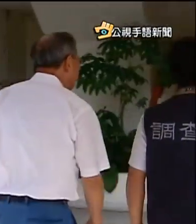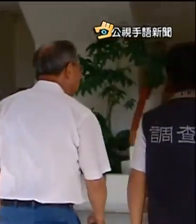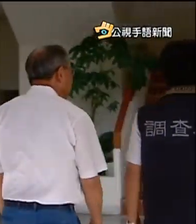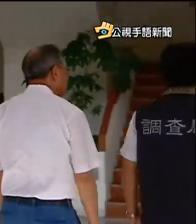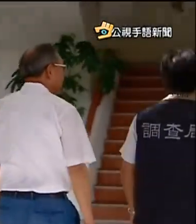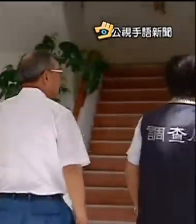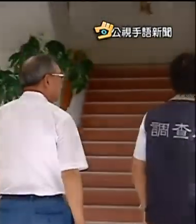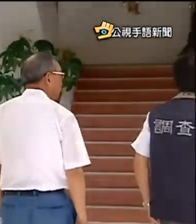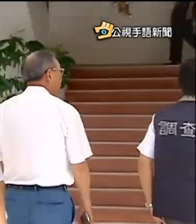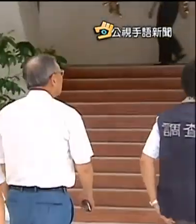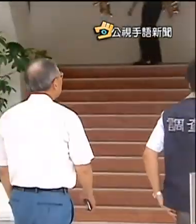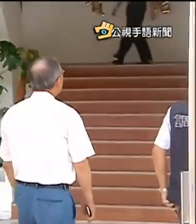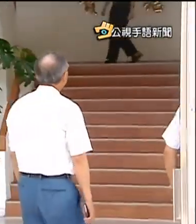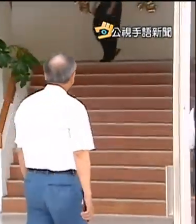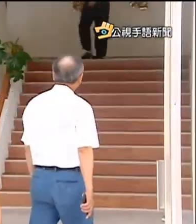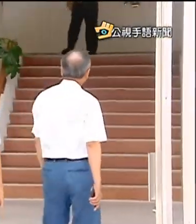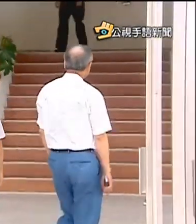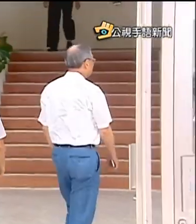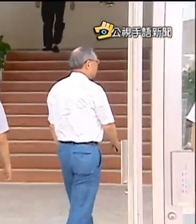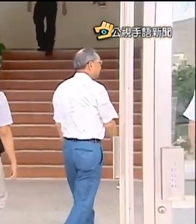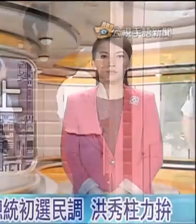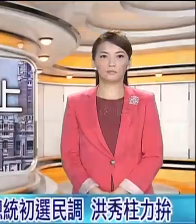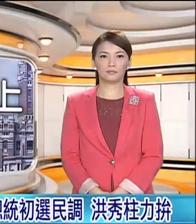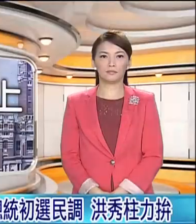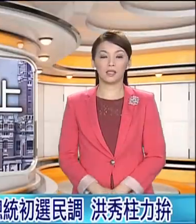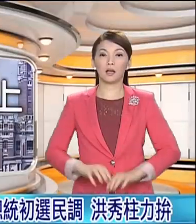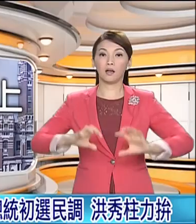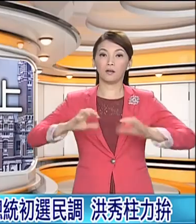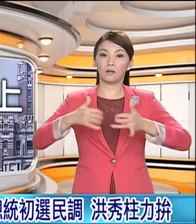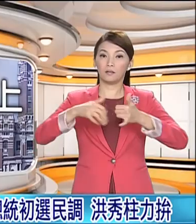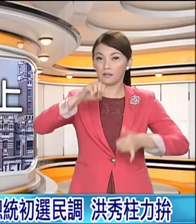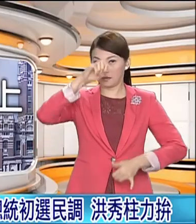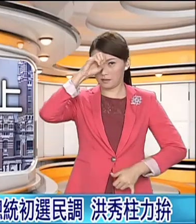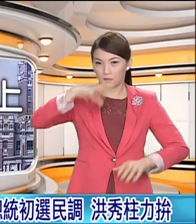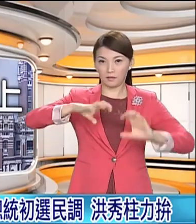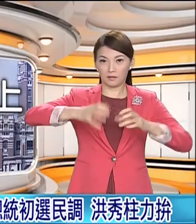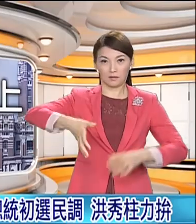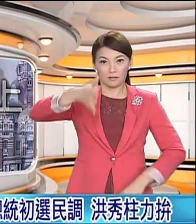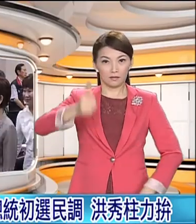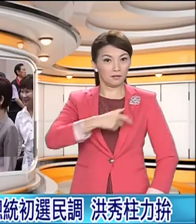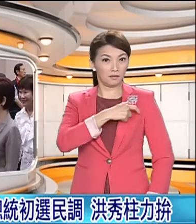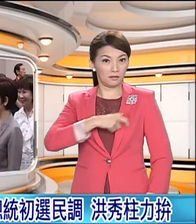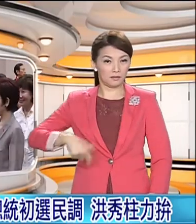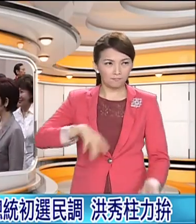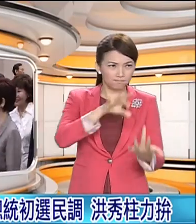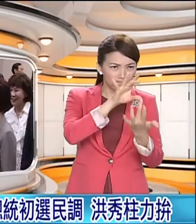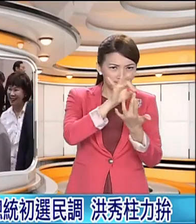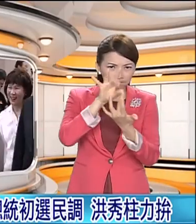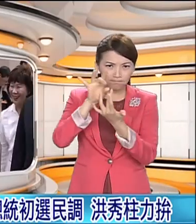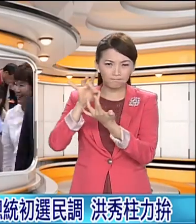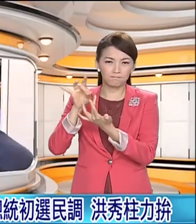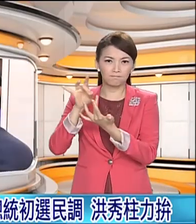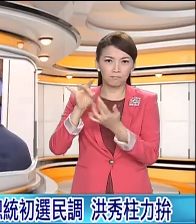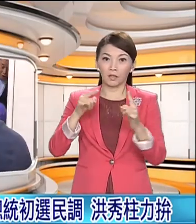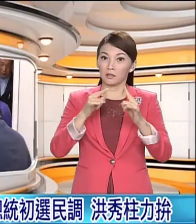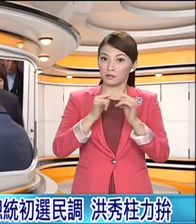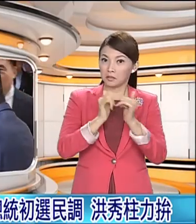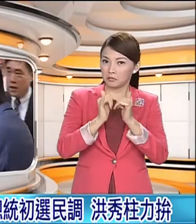万群，台中南投综合报道。 国民党总统初选民调将在今明两天进